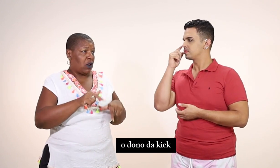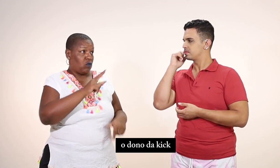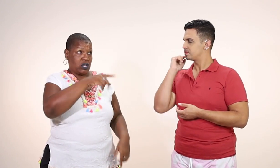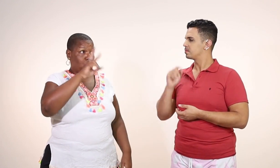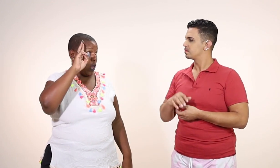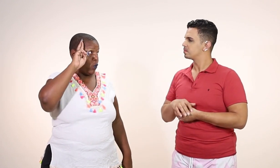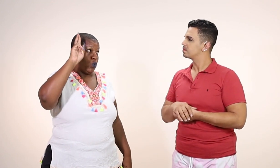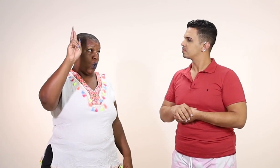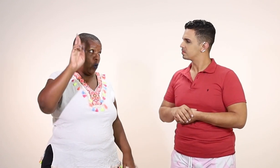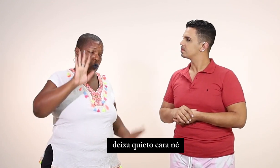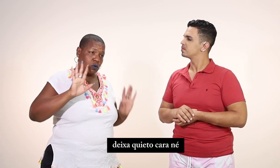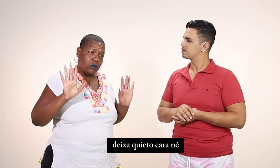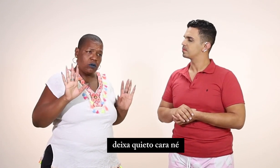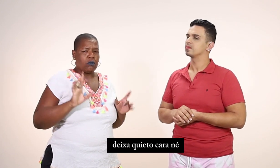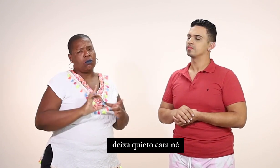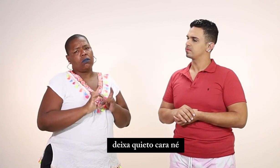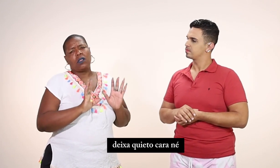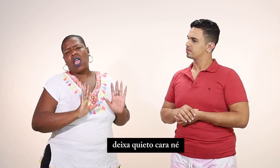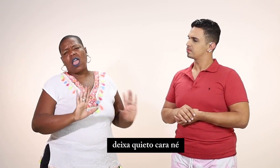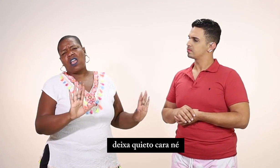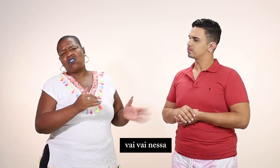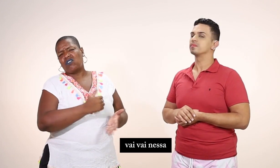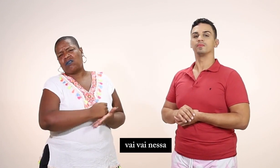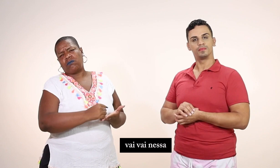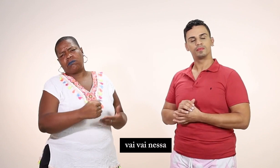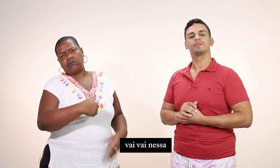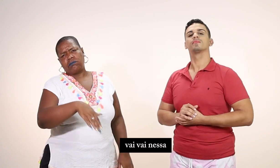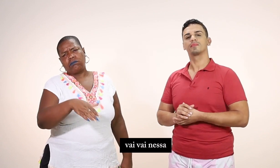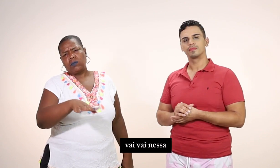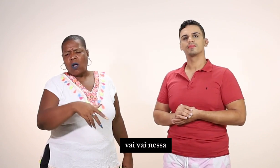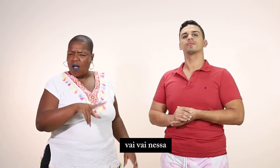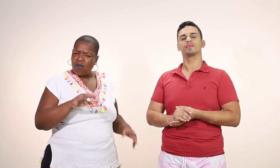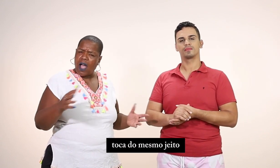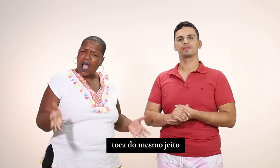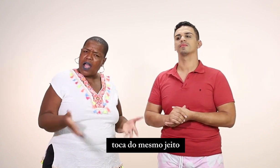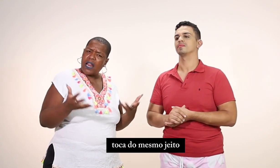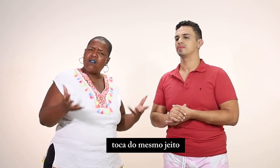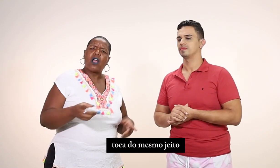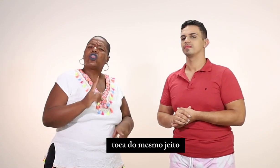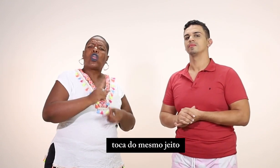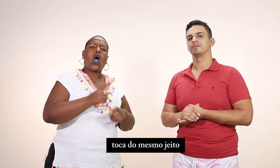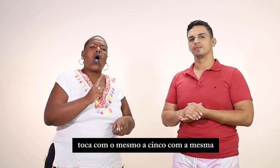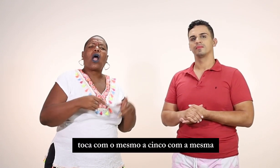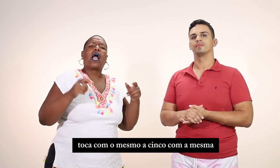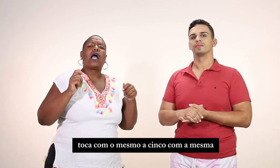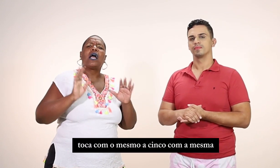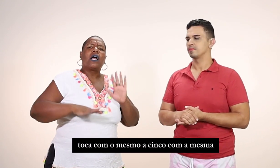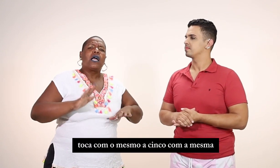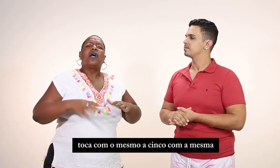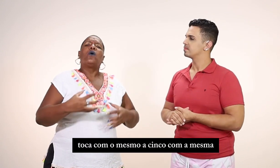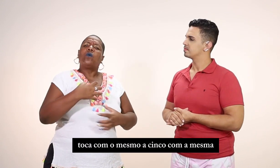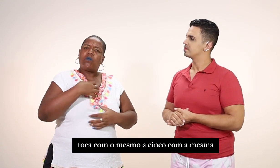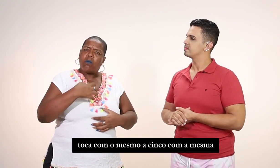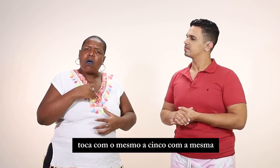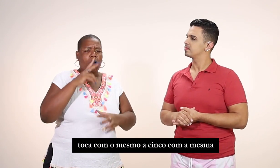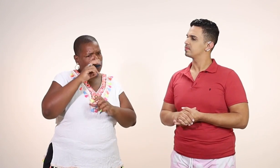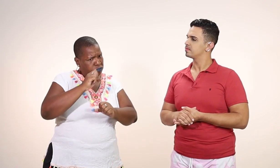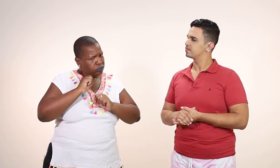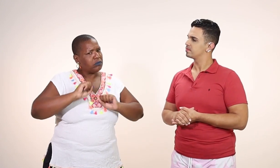gig, deixa quieto, cara, né? Vai nessa. Toca do mesmo jeito, toca com o mesmo afinco,